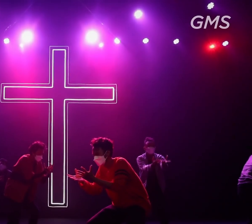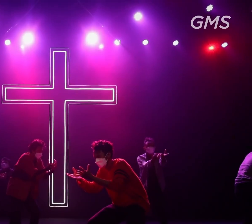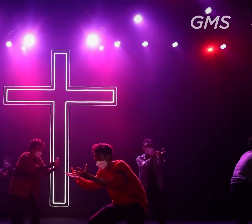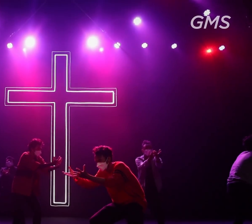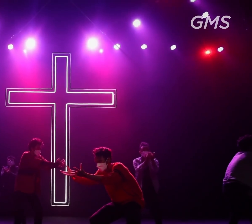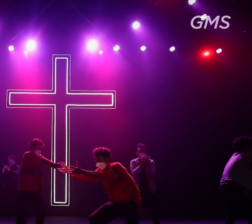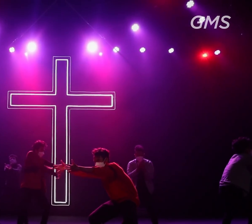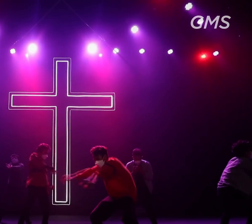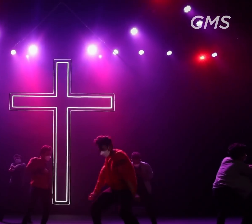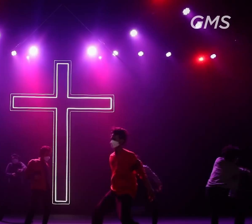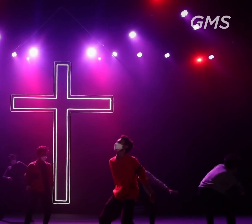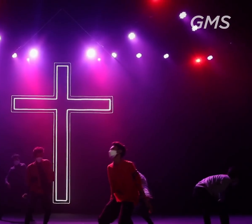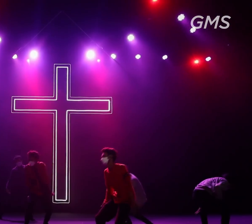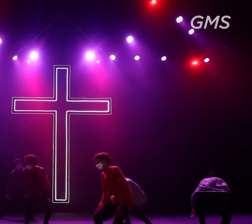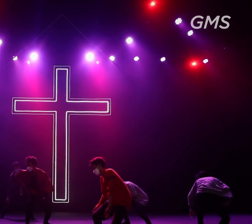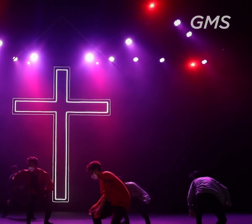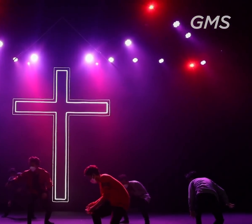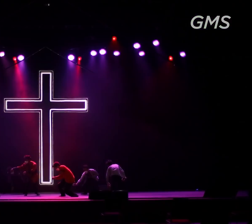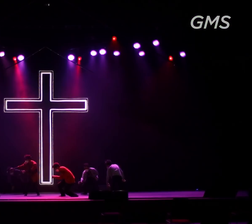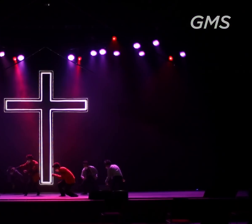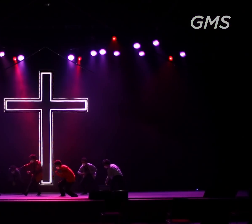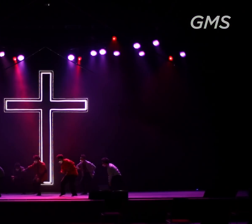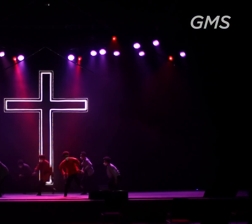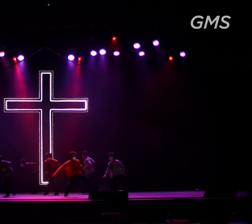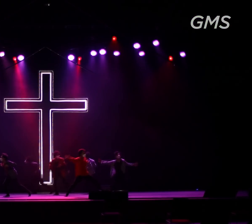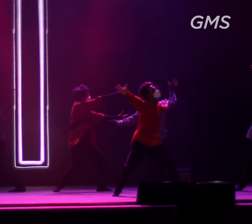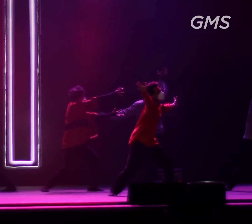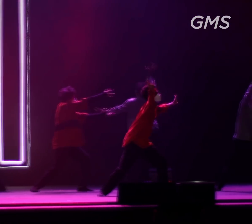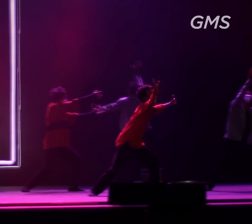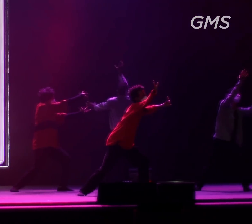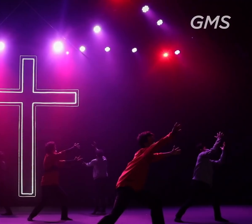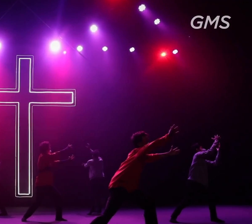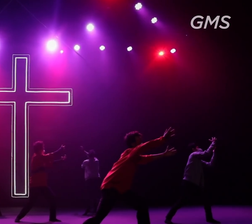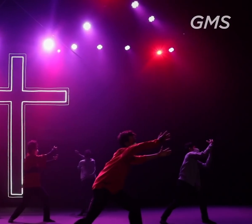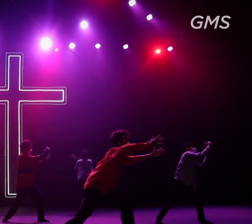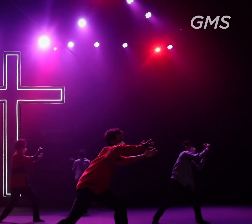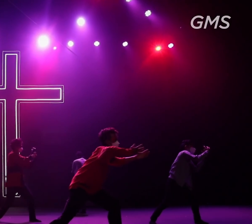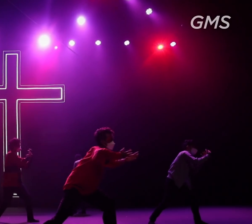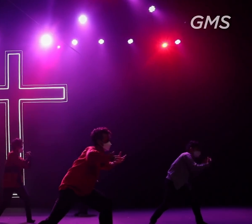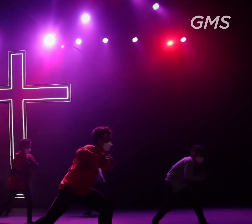Multidões queriam ver o homem